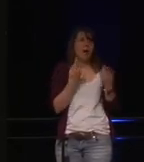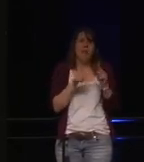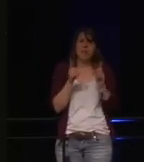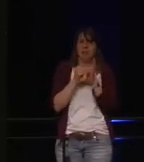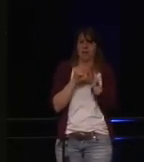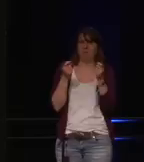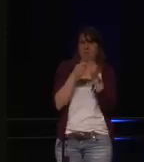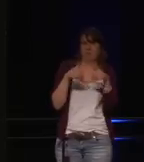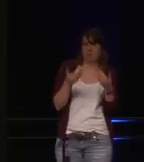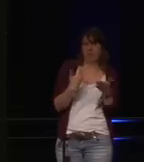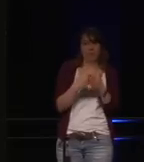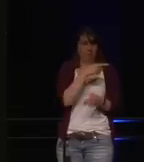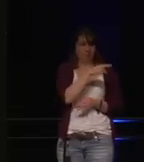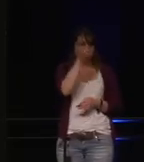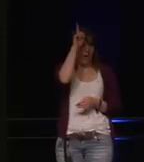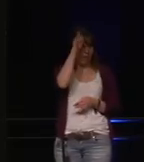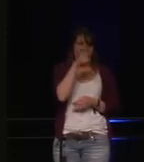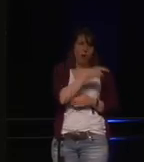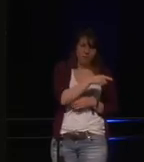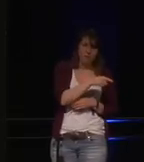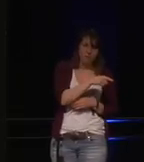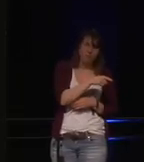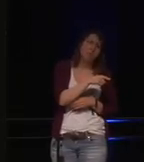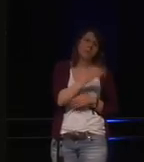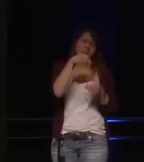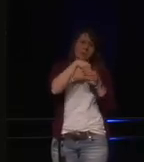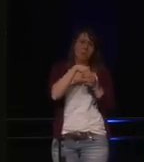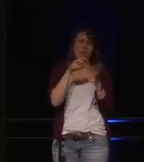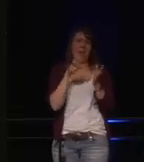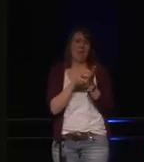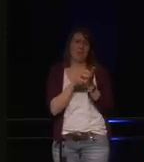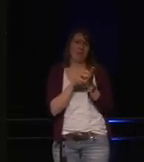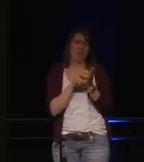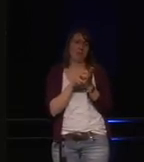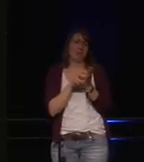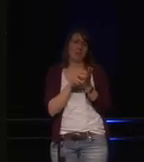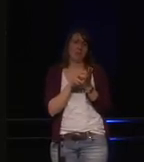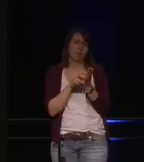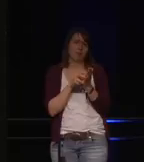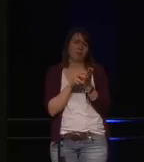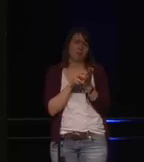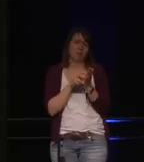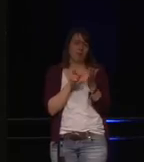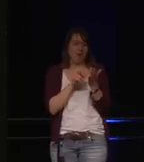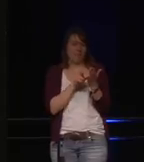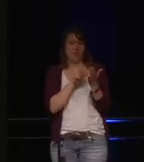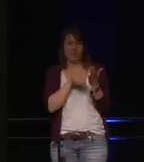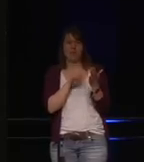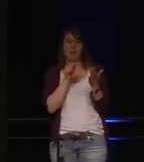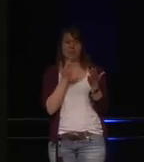esos muñecos. Por ejemplo, este pequeño unicornio tiene una aplicación en la que puedes mandar